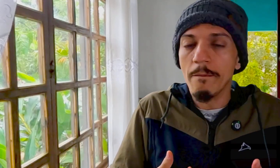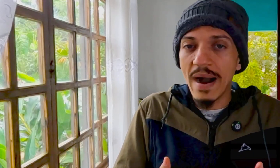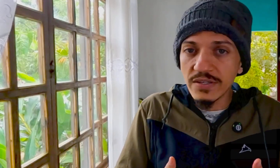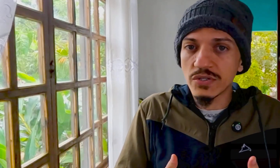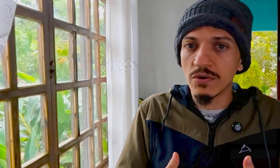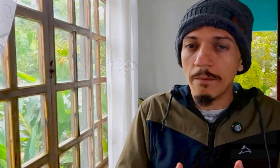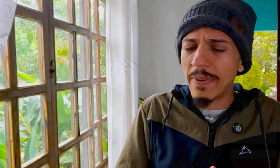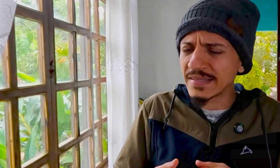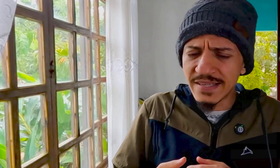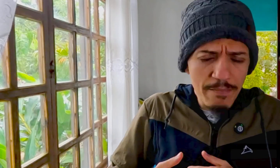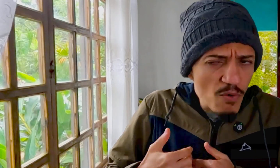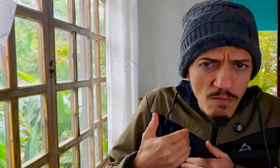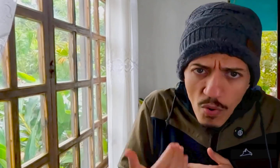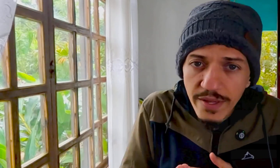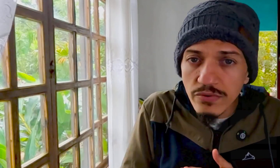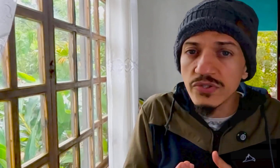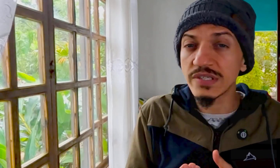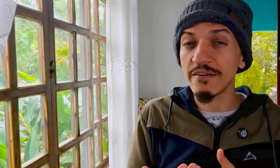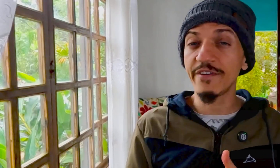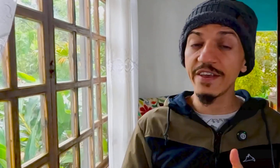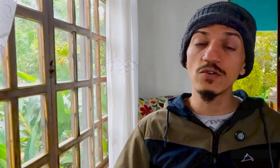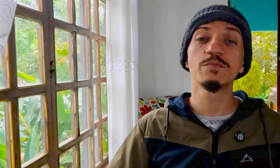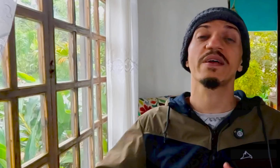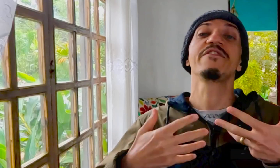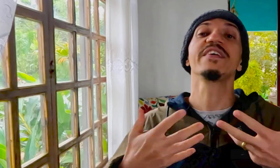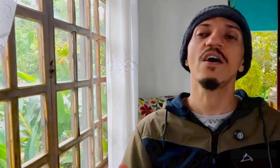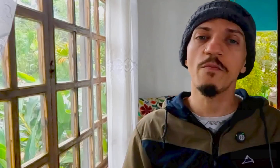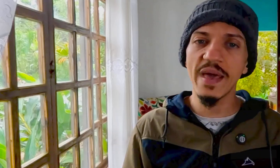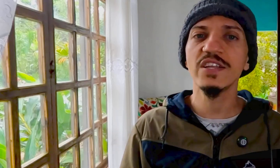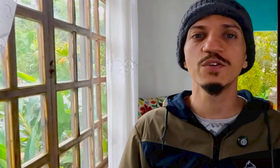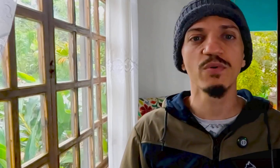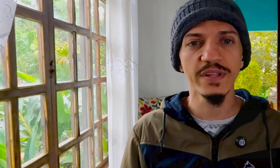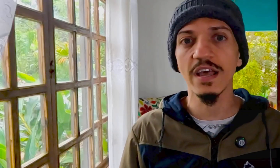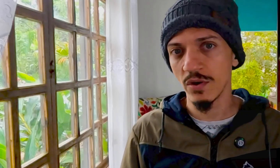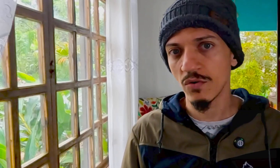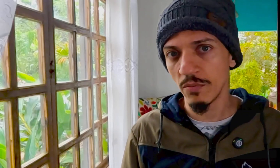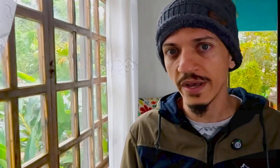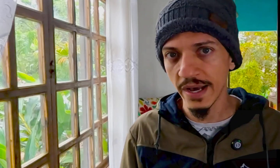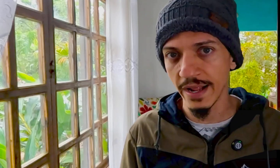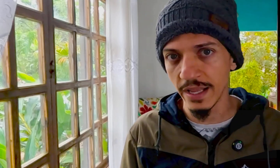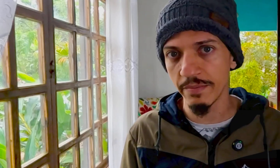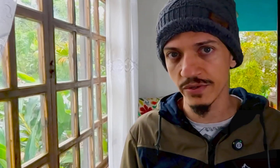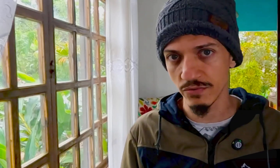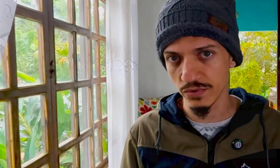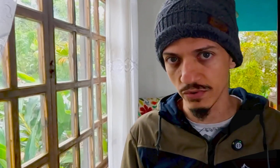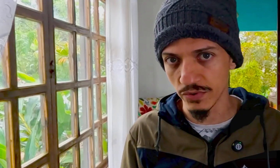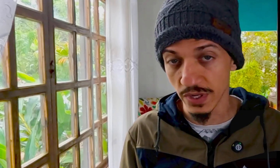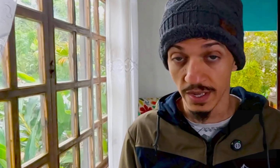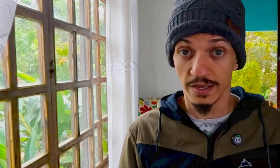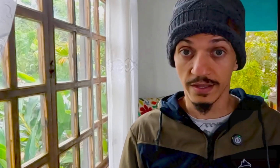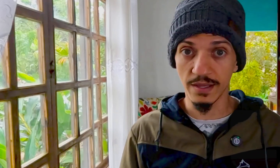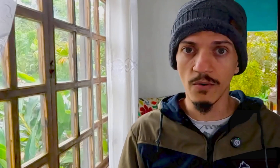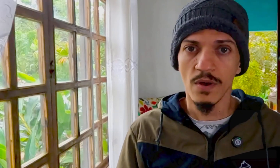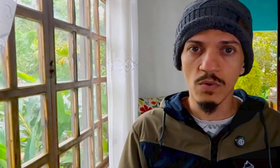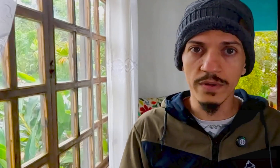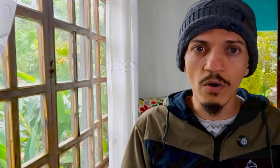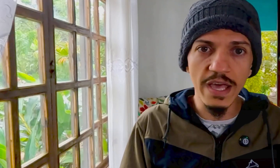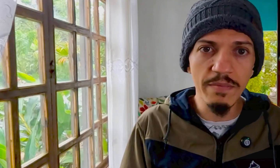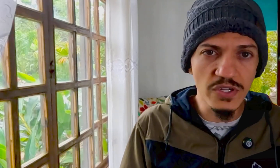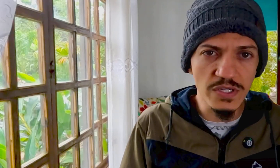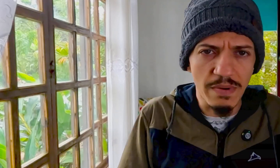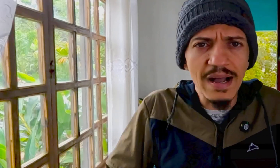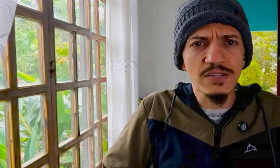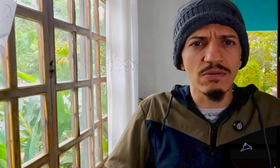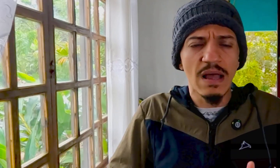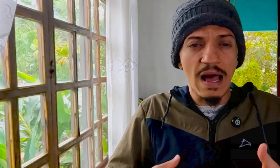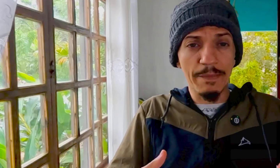eu, Madison, passei por muitos desafios para finalmente poder me comunicar em Libras com surdos. Então, quando alguém me